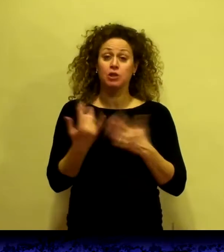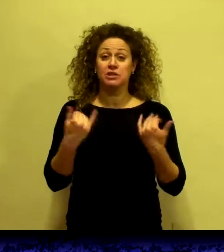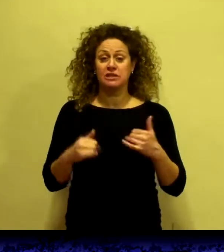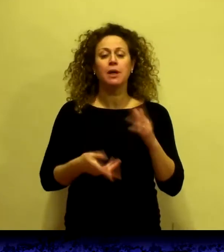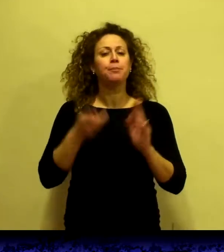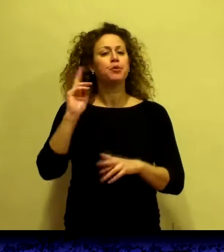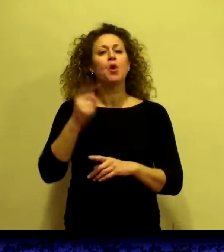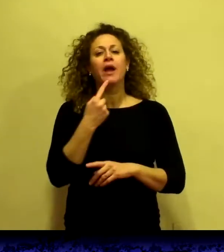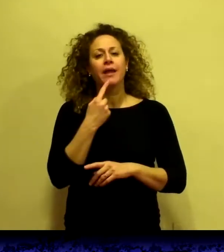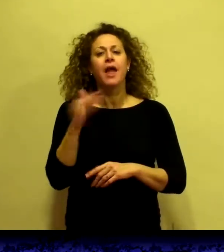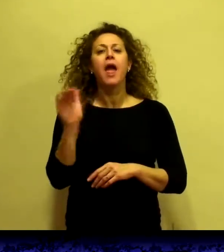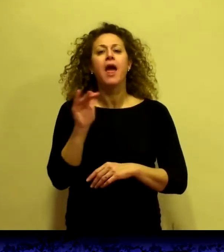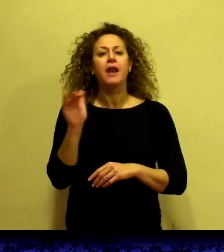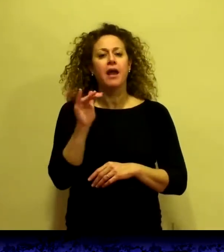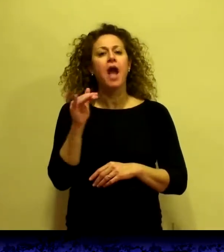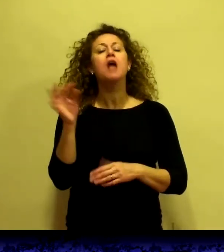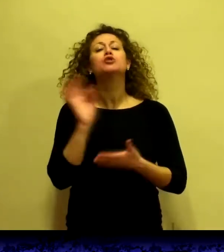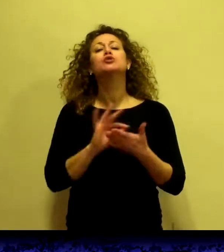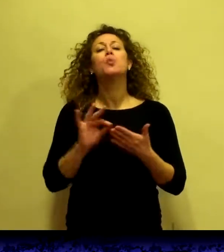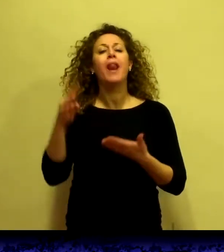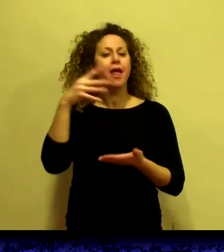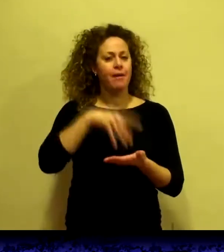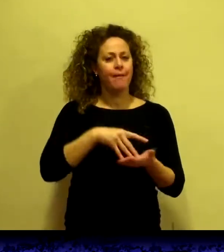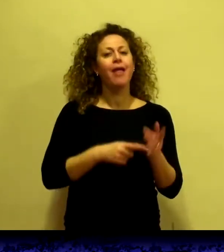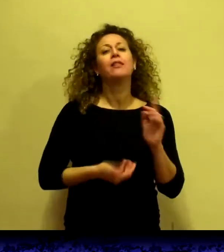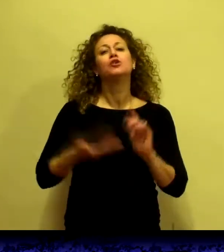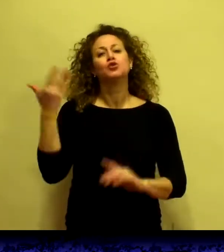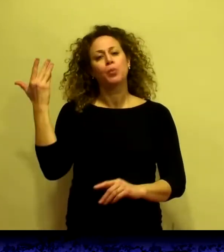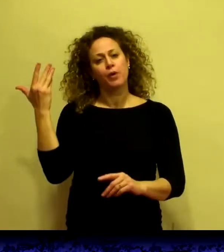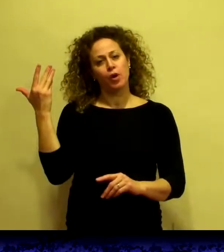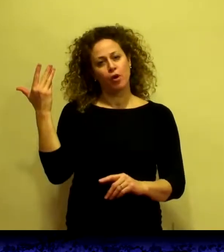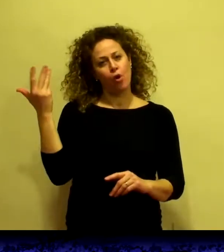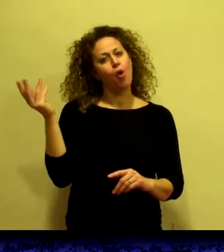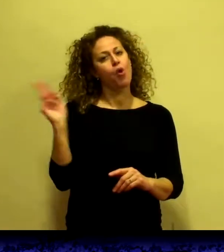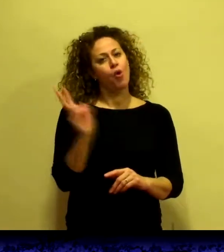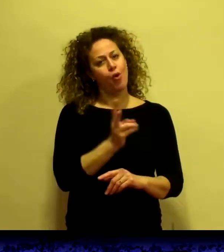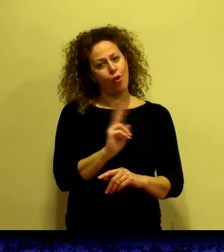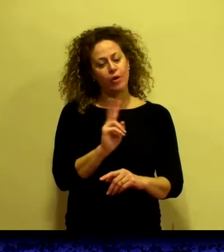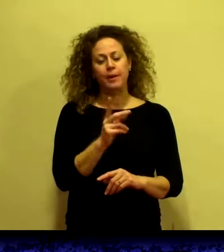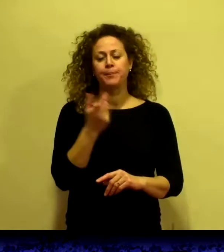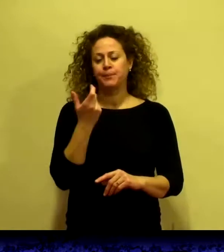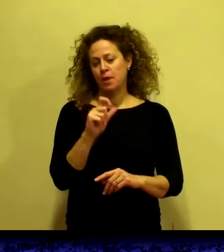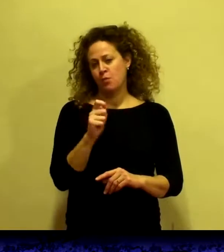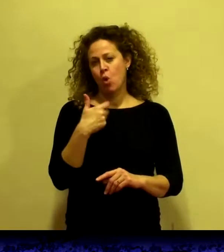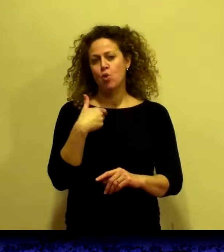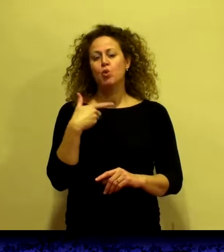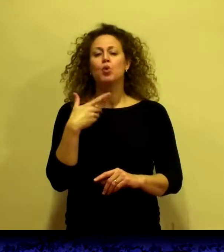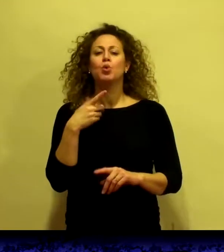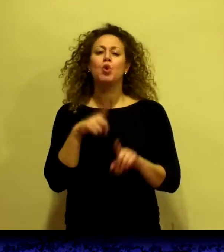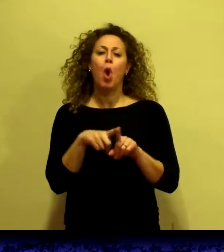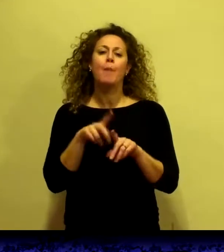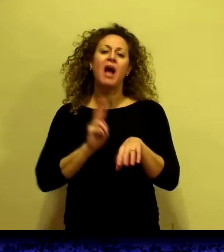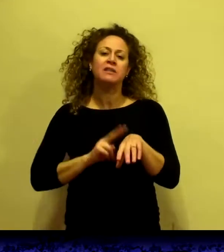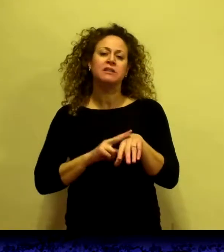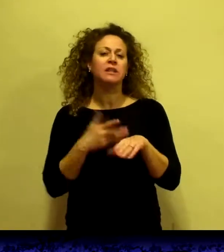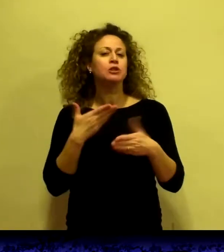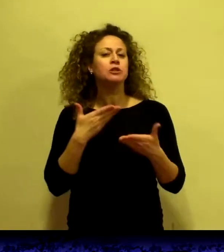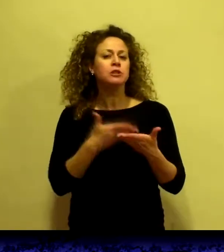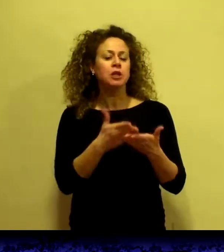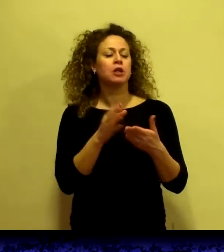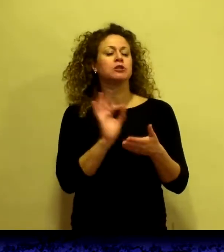delle scuole medie e superiori, nel senso che soprattutto lo studio assistito, che poi si tratta di fare i compiti con